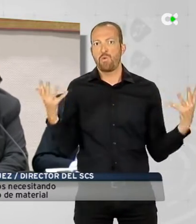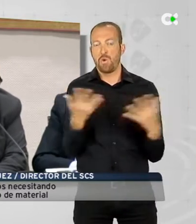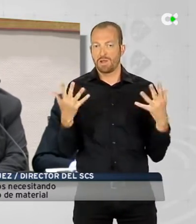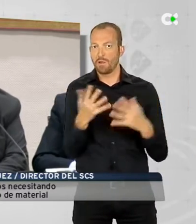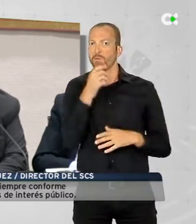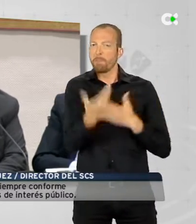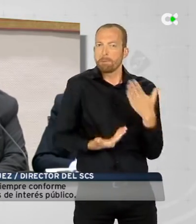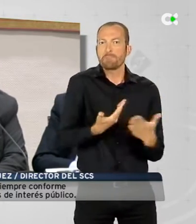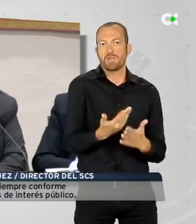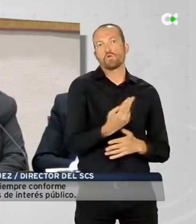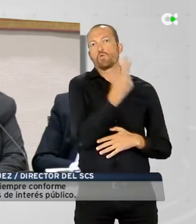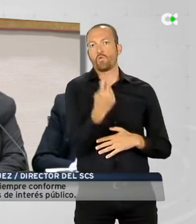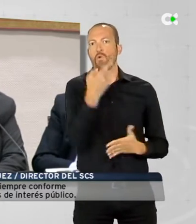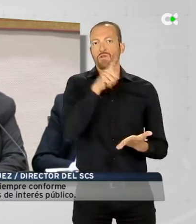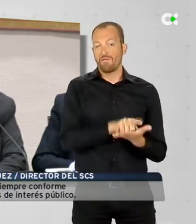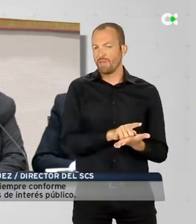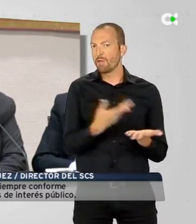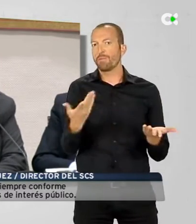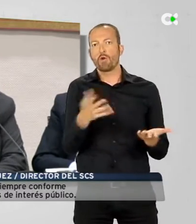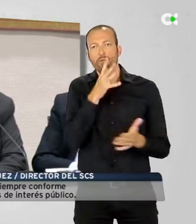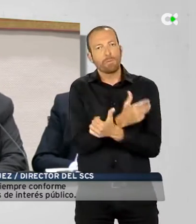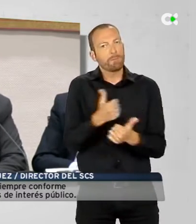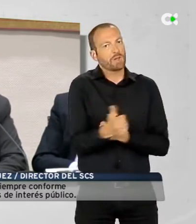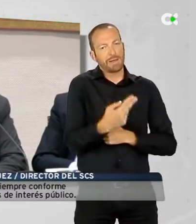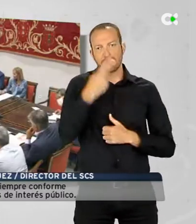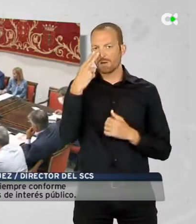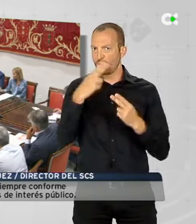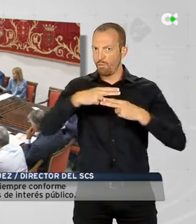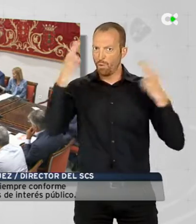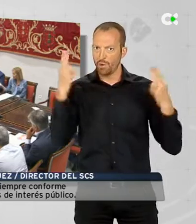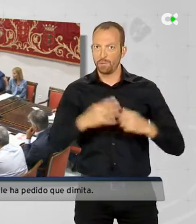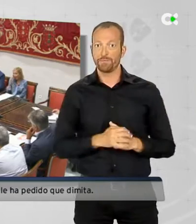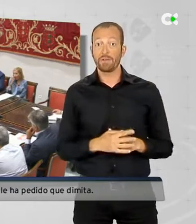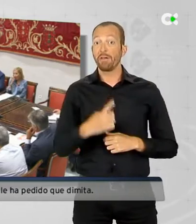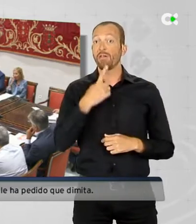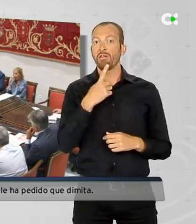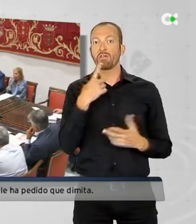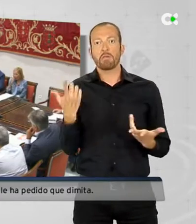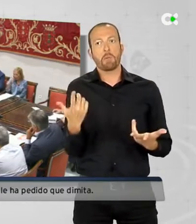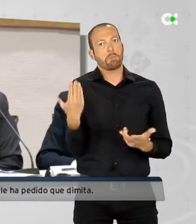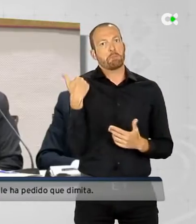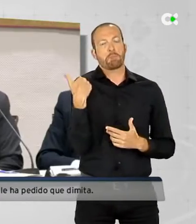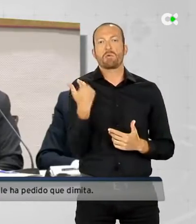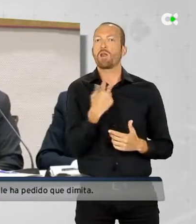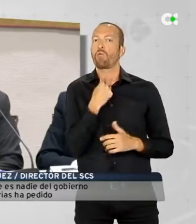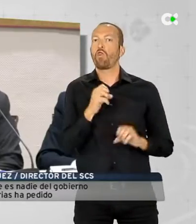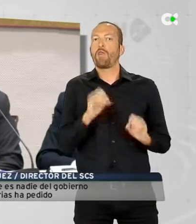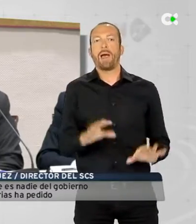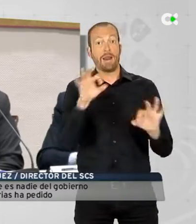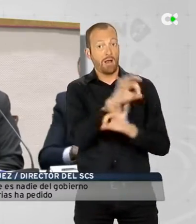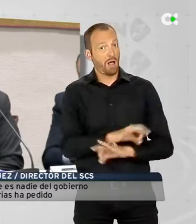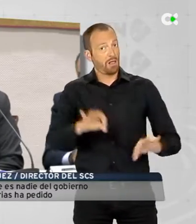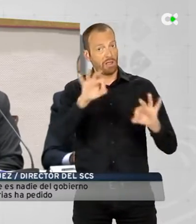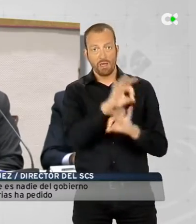material y se actuó siempre conforme a los principios de interés público. Asegura que nadie le ha pedido que dimita. Y cuando digo nadie,